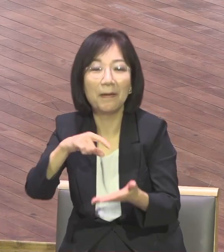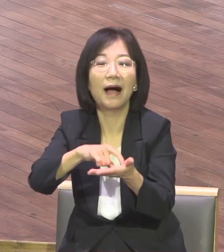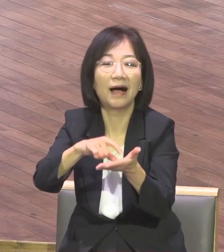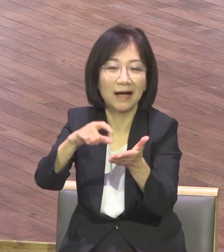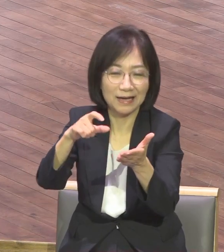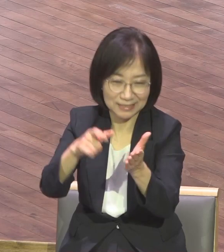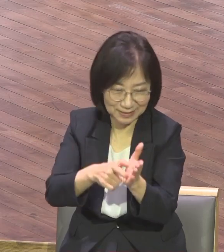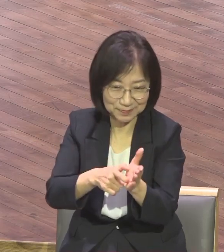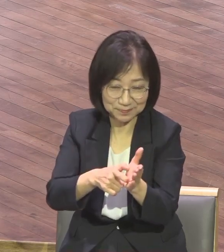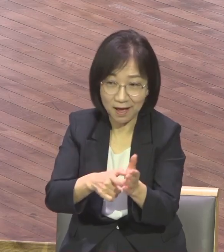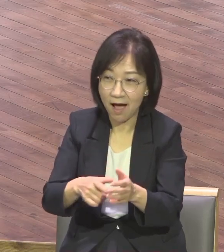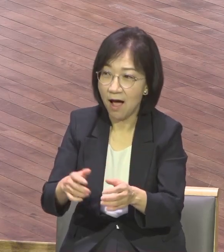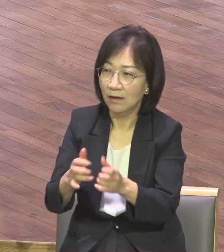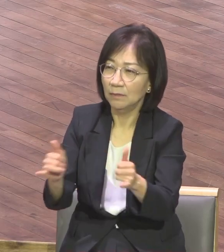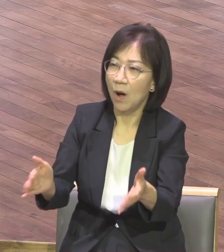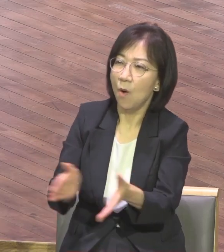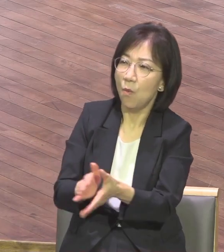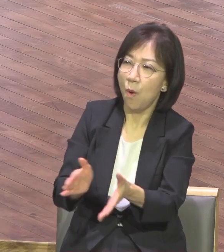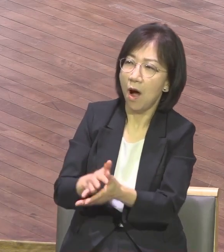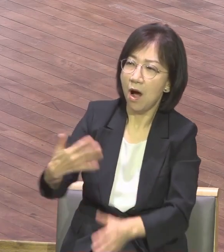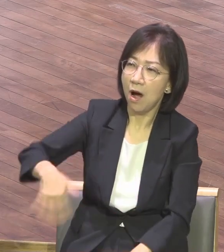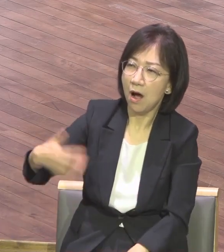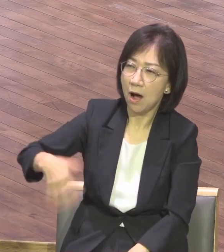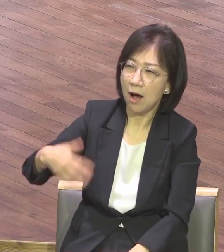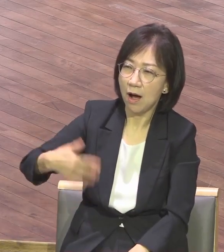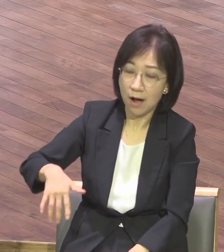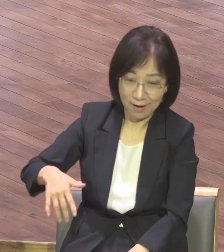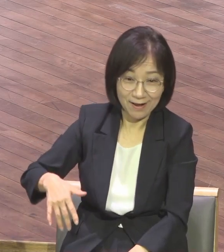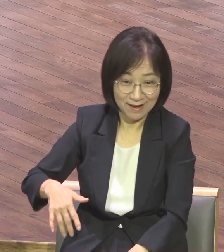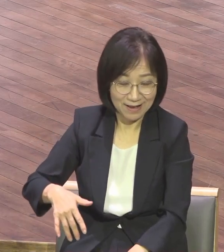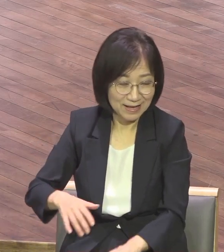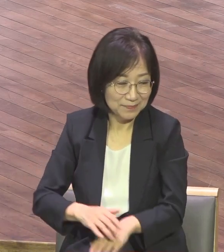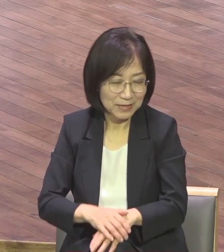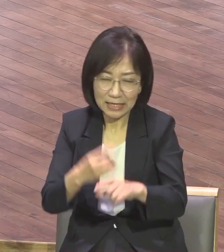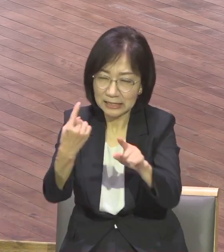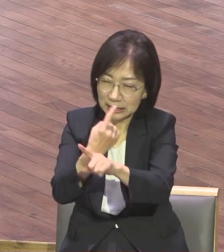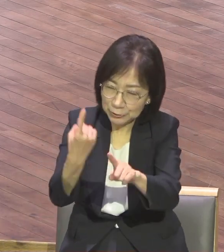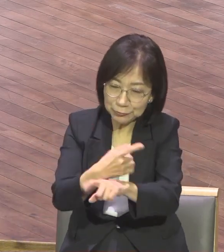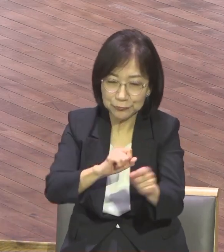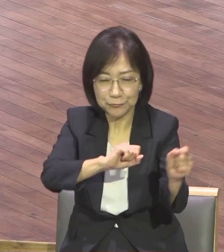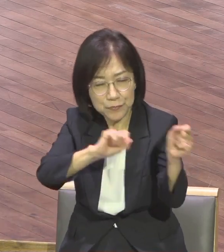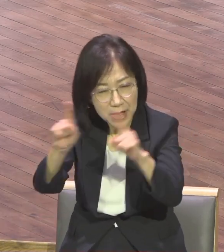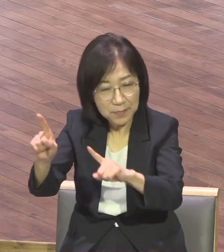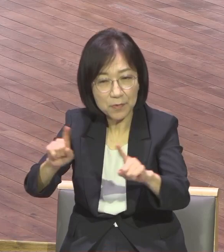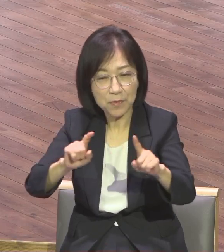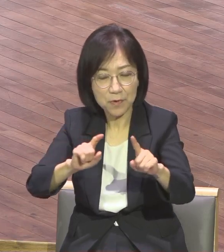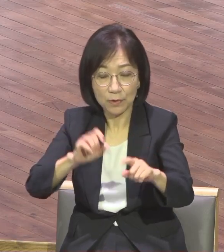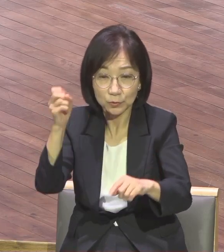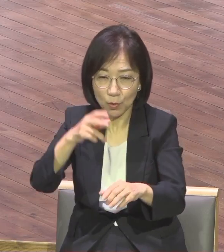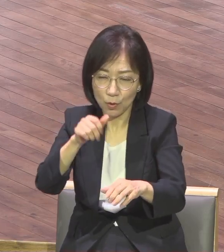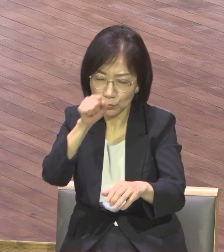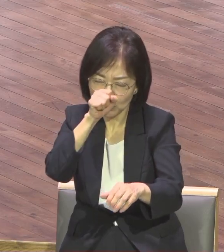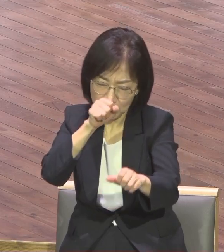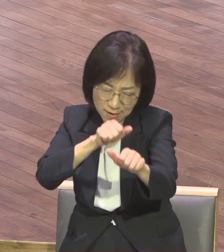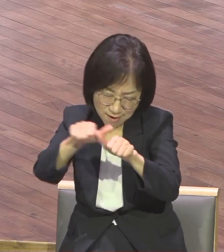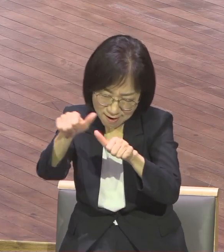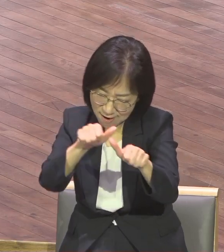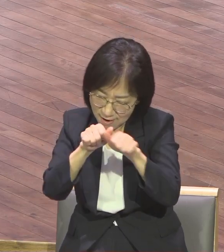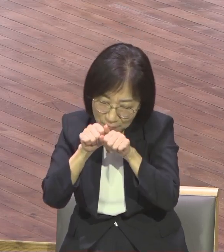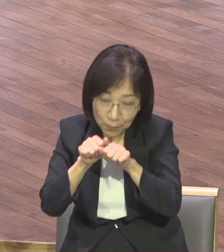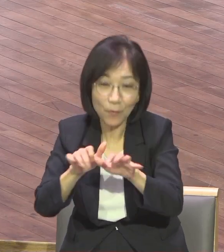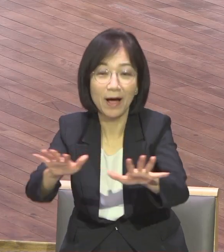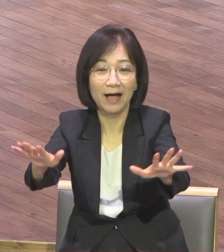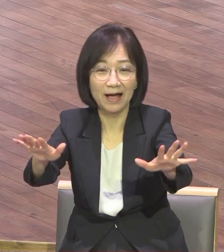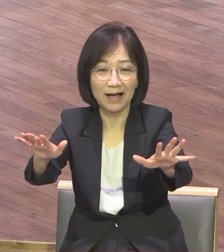자연스럽게 뭐요? 공동체 안에 치유와 회복의 역사가 계속 일어났습니다. 마지막으로 좋은 소문이 나서, 소문이 잘